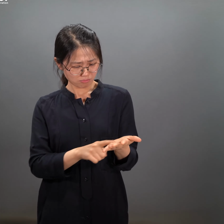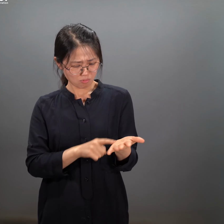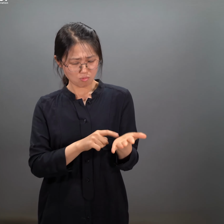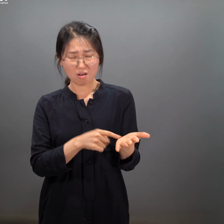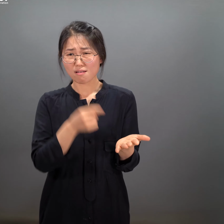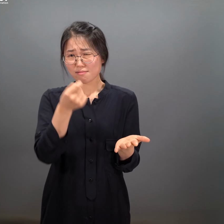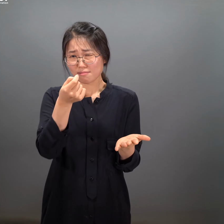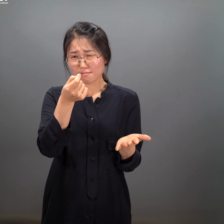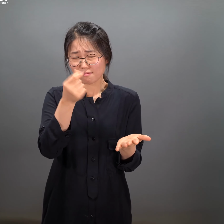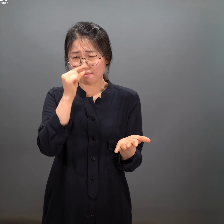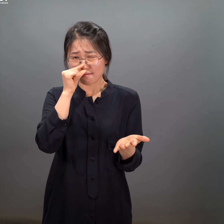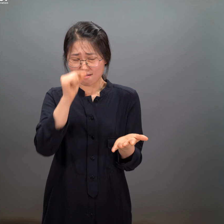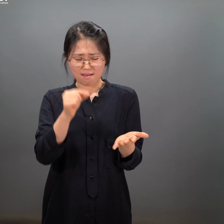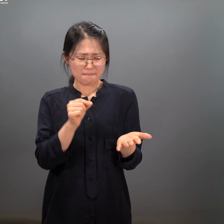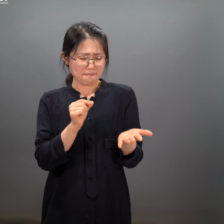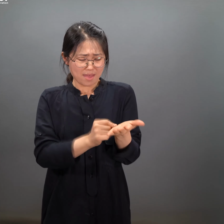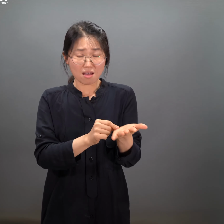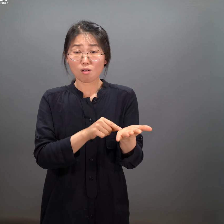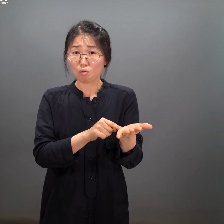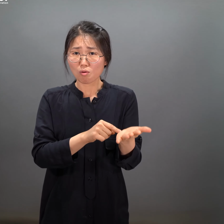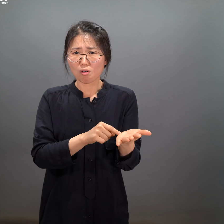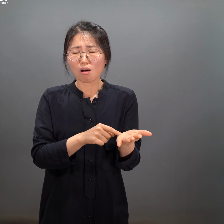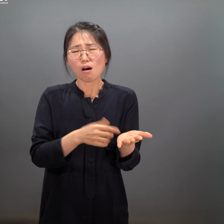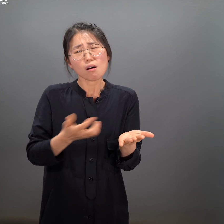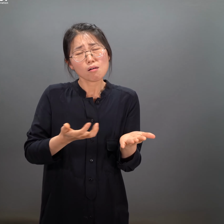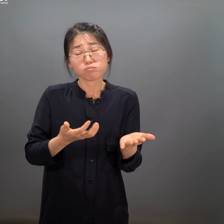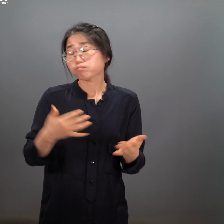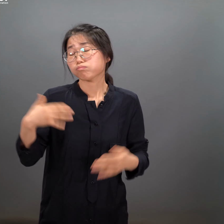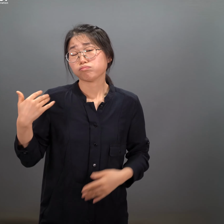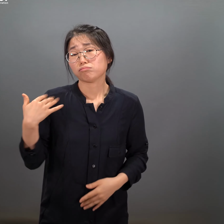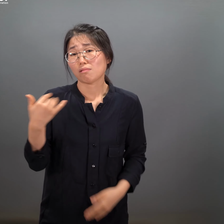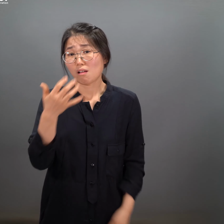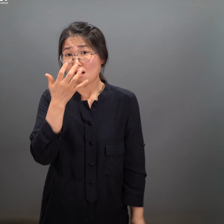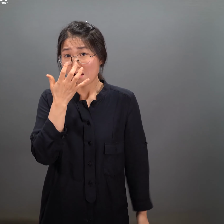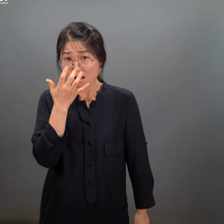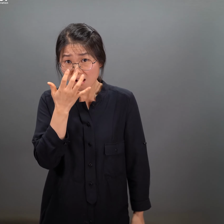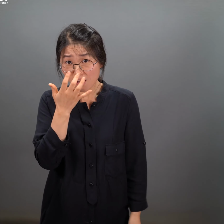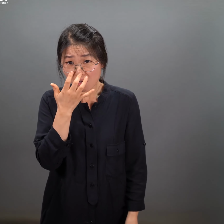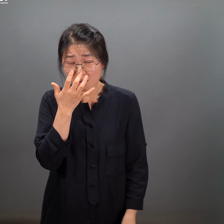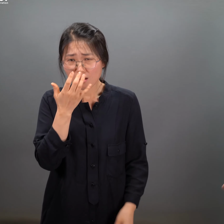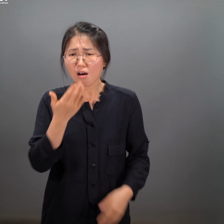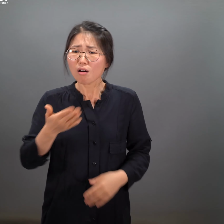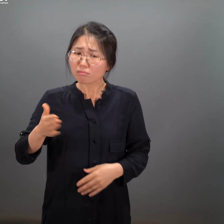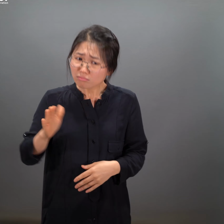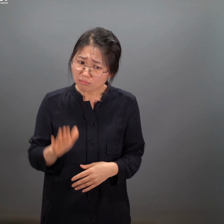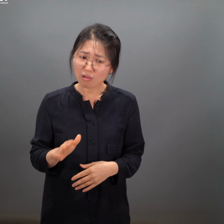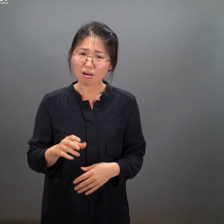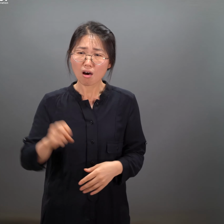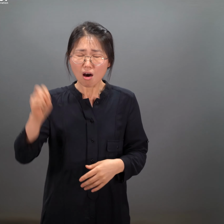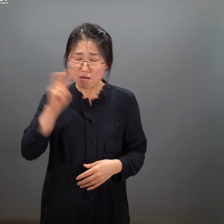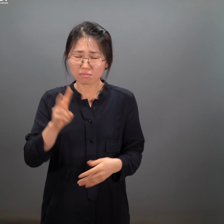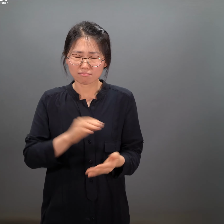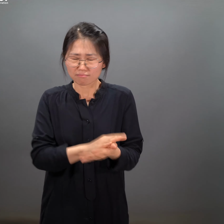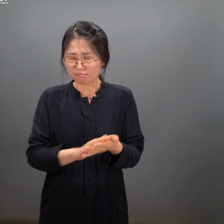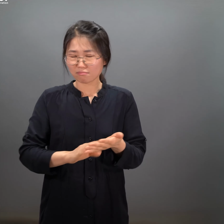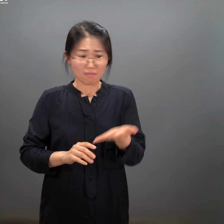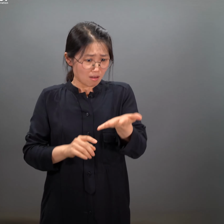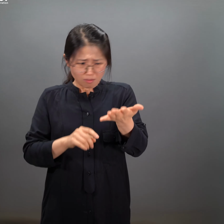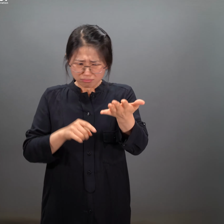가시 아시죠? 그렇게 아프지는 않지만 갑자기 뭘 만지거나 아니면 슥 스치기만